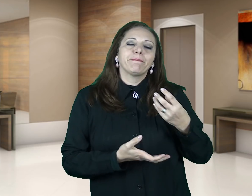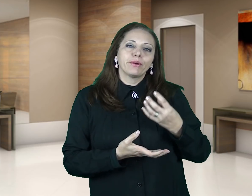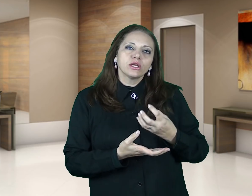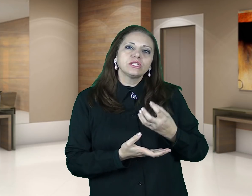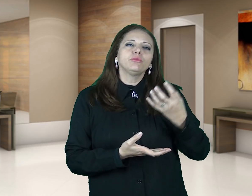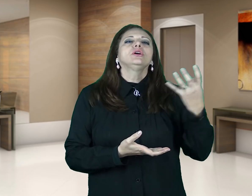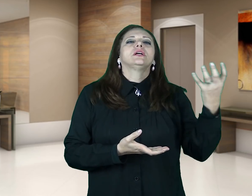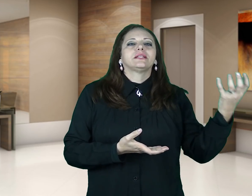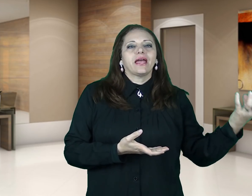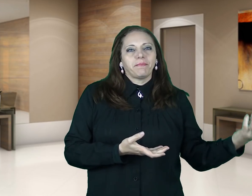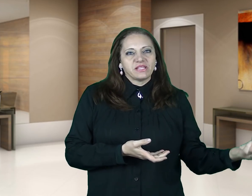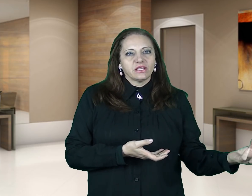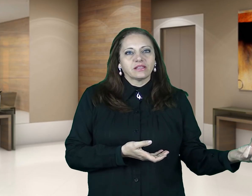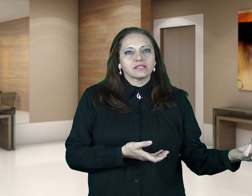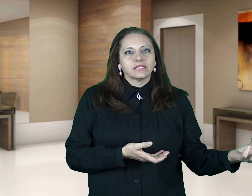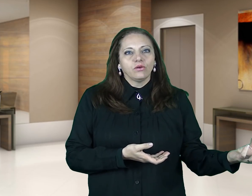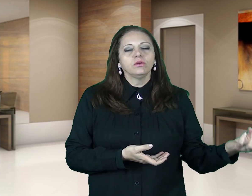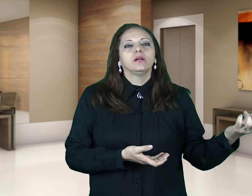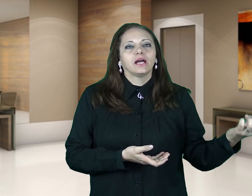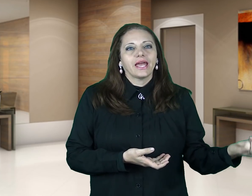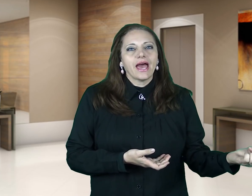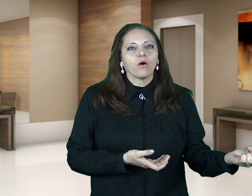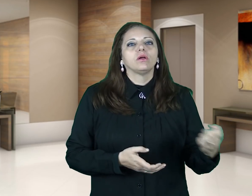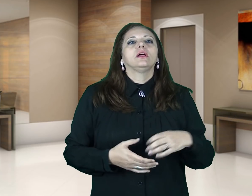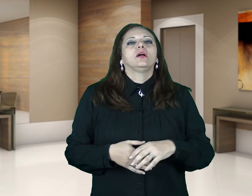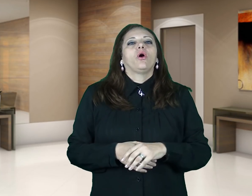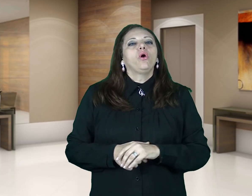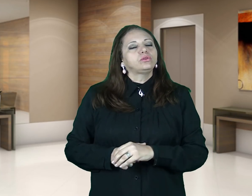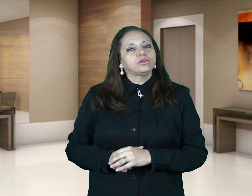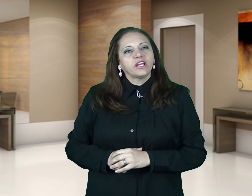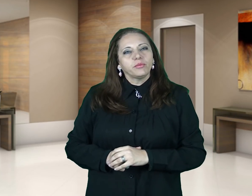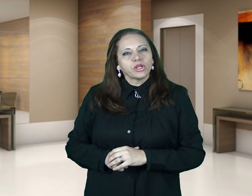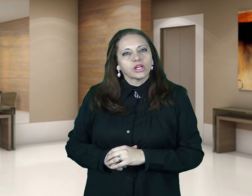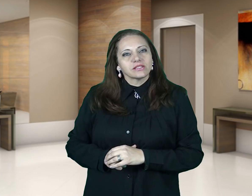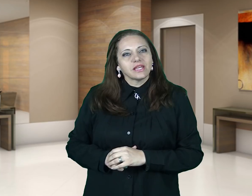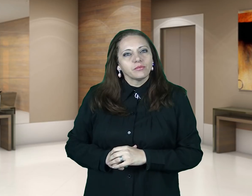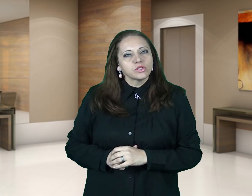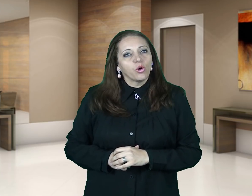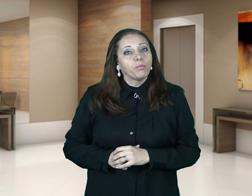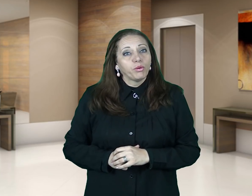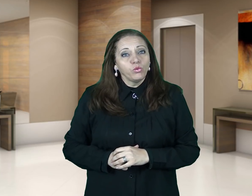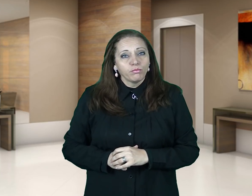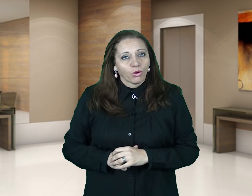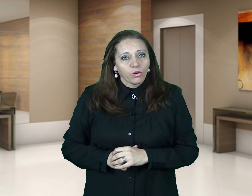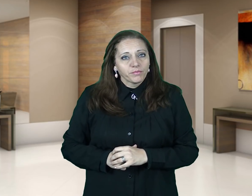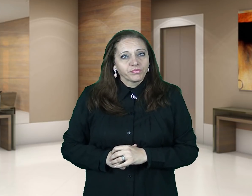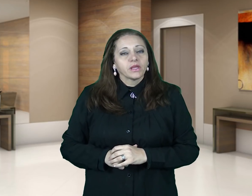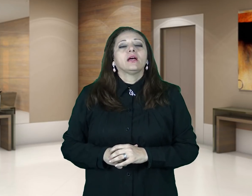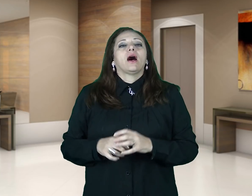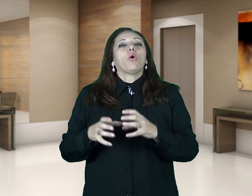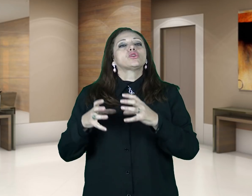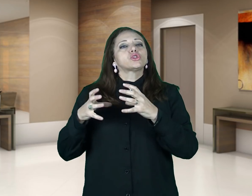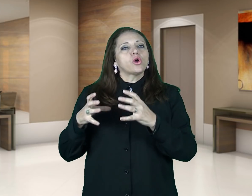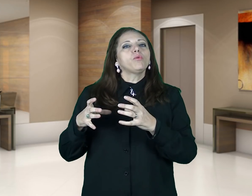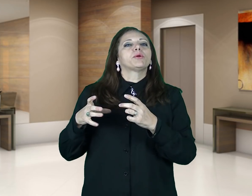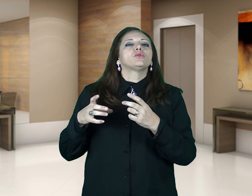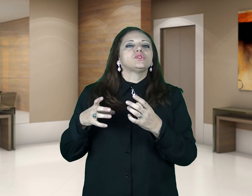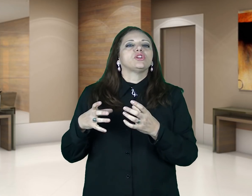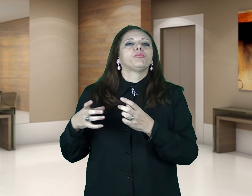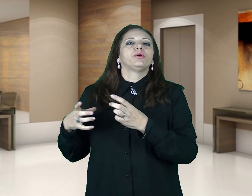Ele é próximo da representação real. Outro termo que nós temos é o bumbo. O som produzido